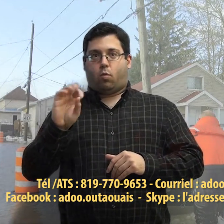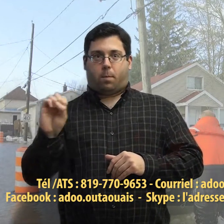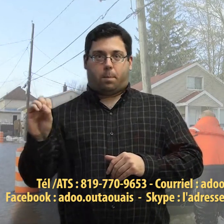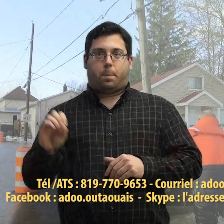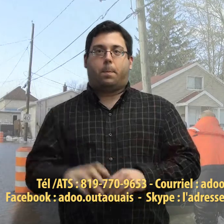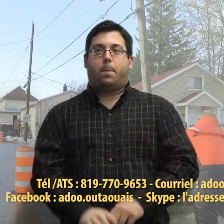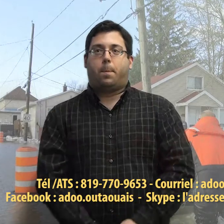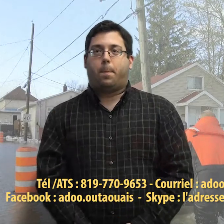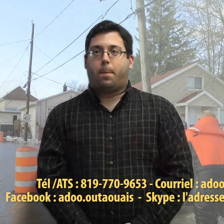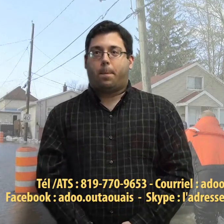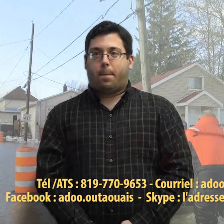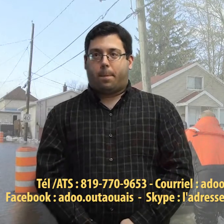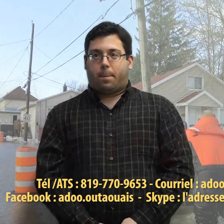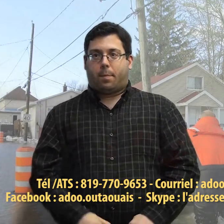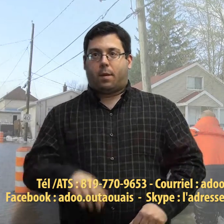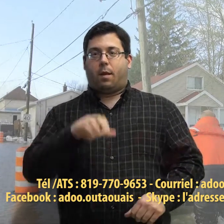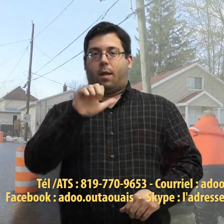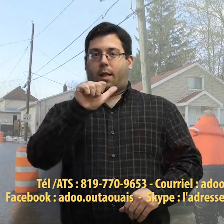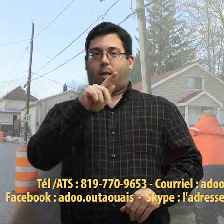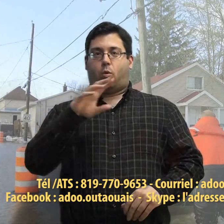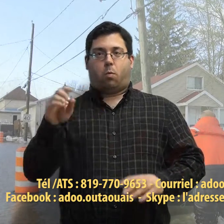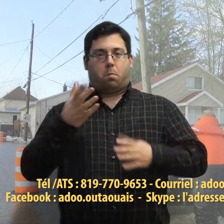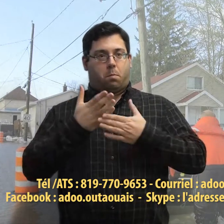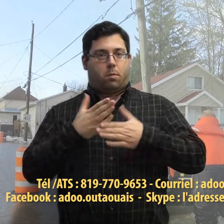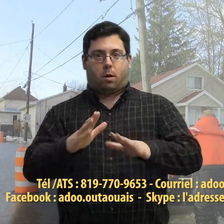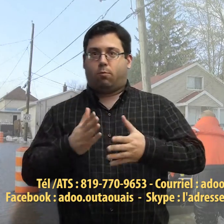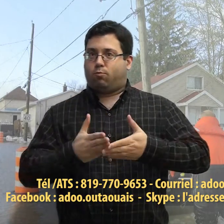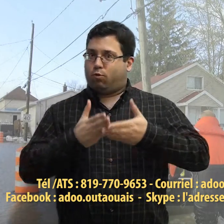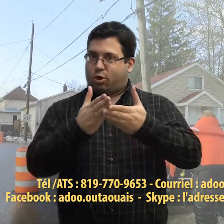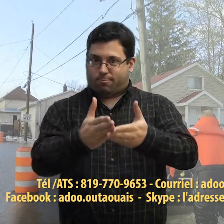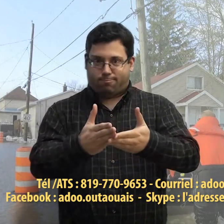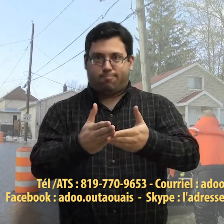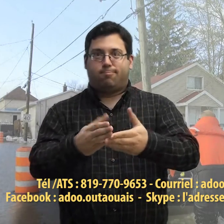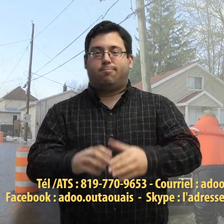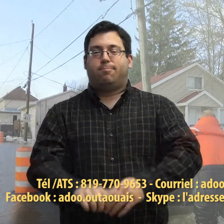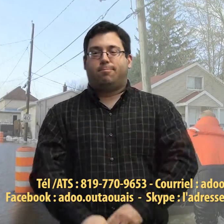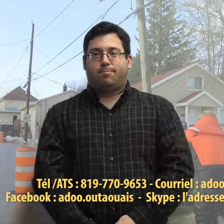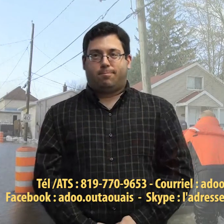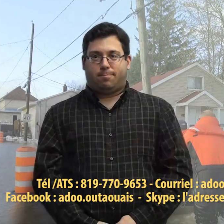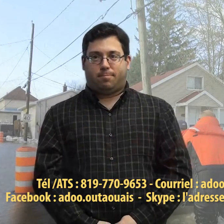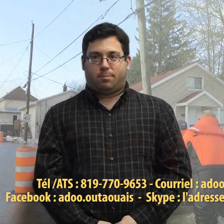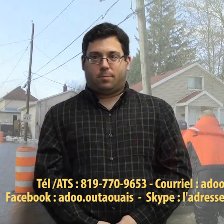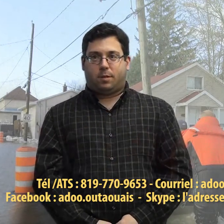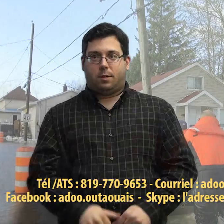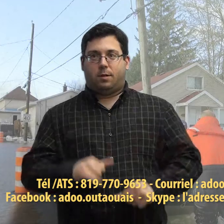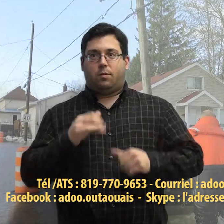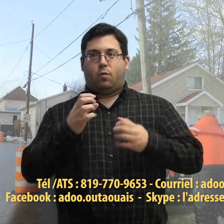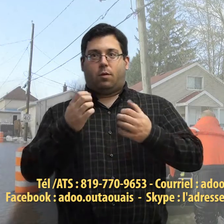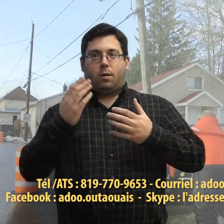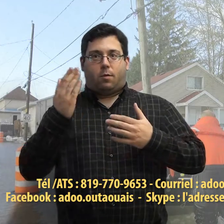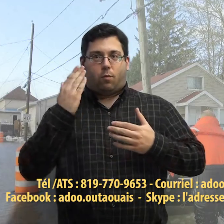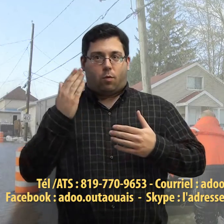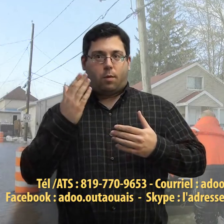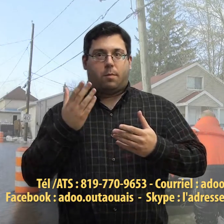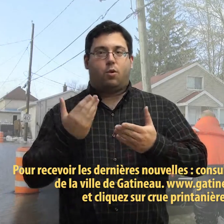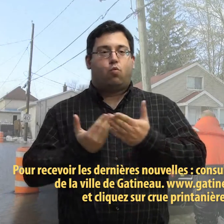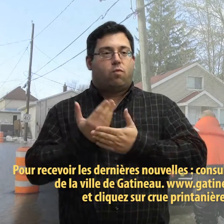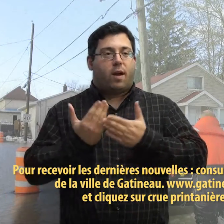ado.outaouais. ADO est prêt à vous aider. Si vous désirez recevoir les